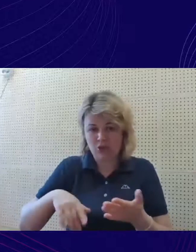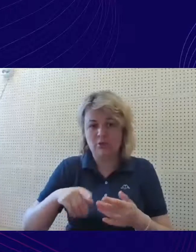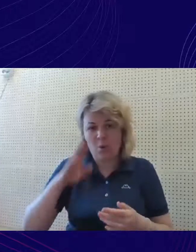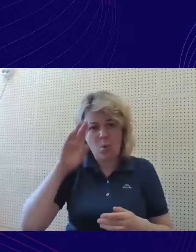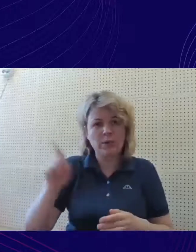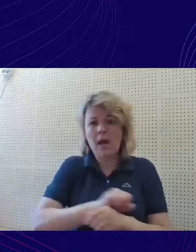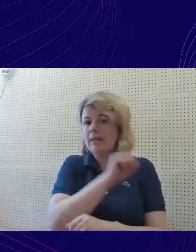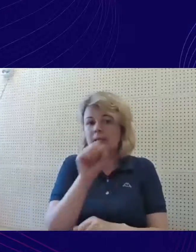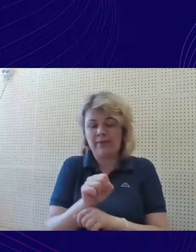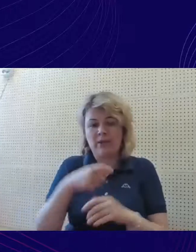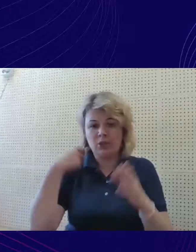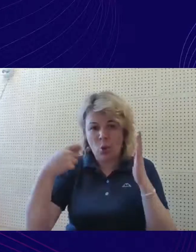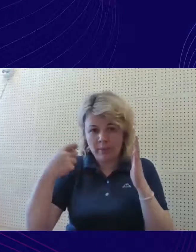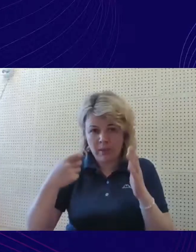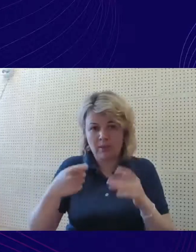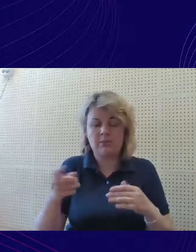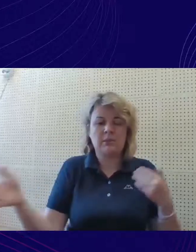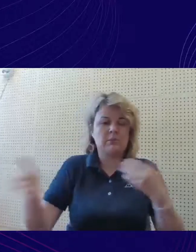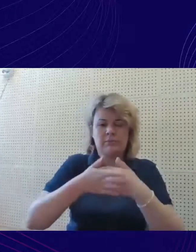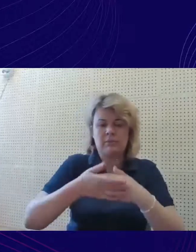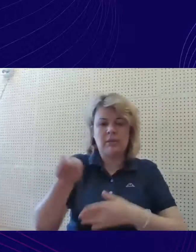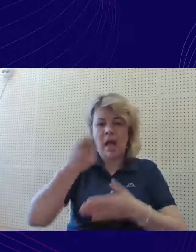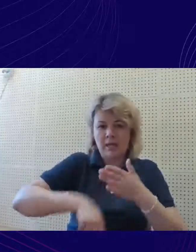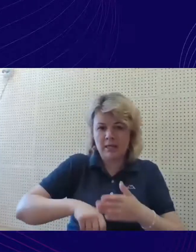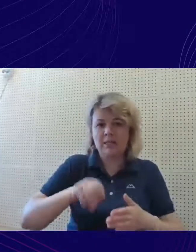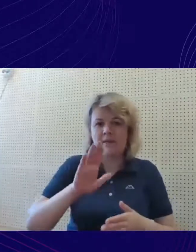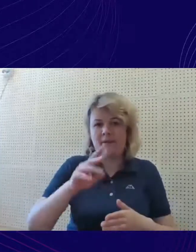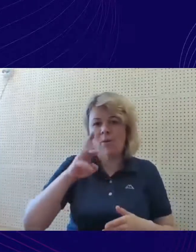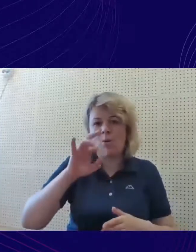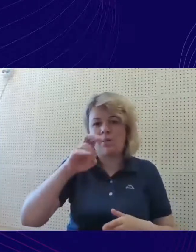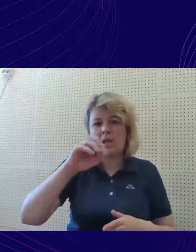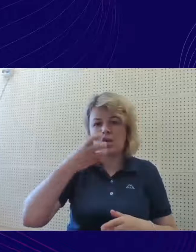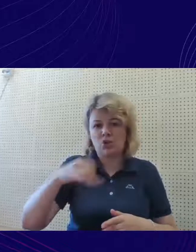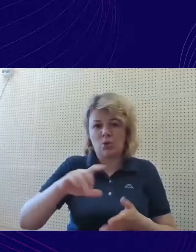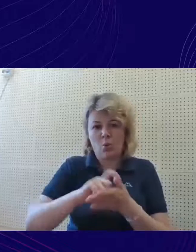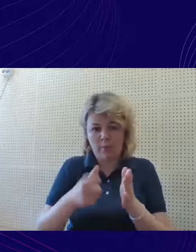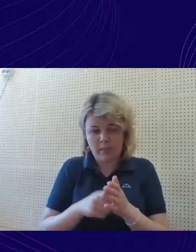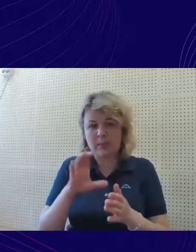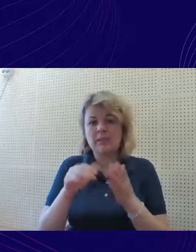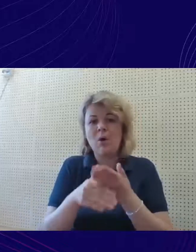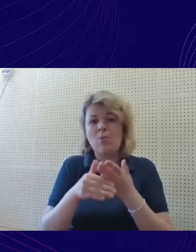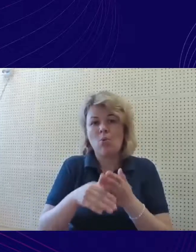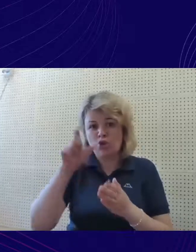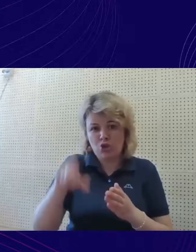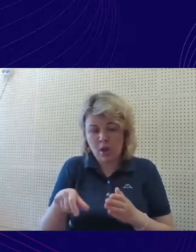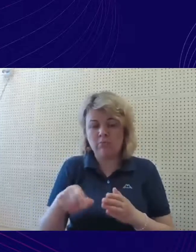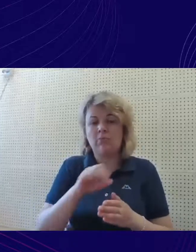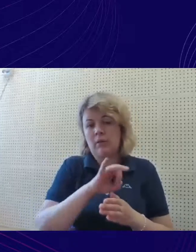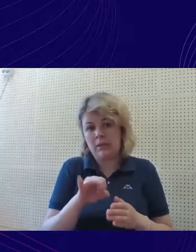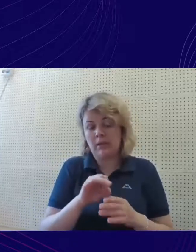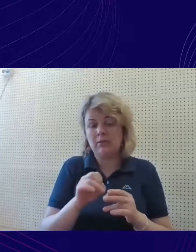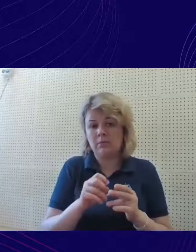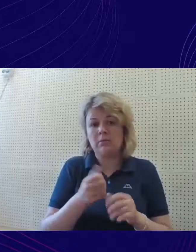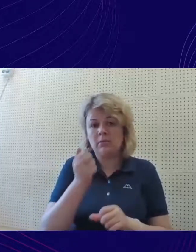съемки, заперся в монтажной с помощником-монтажером и смонтировал кино. Вот просто